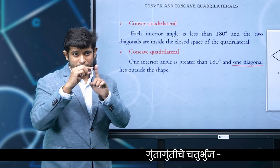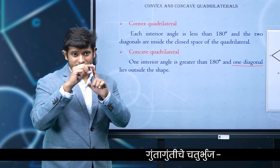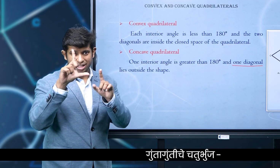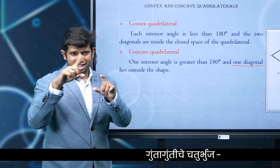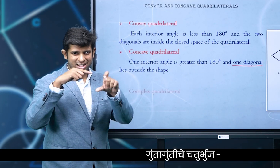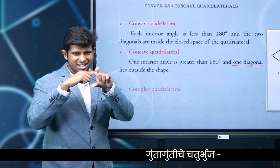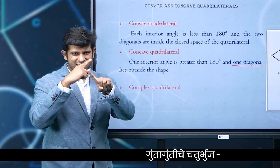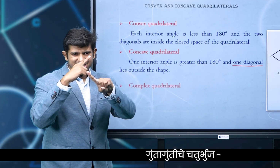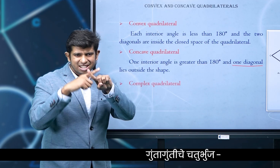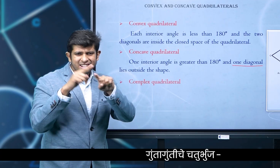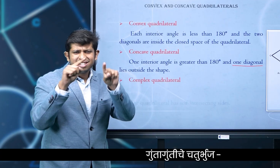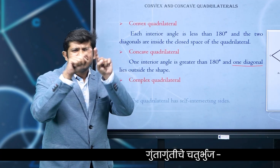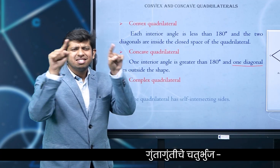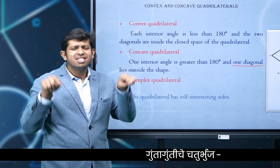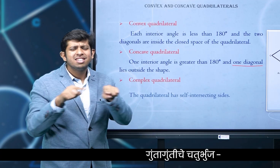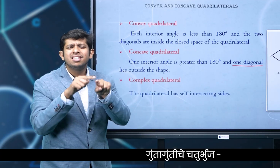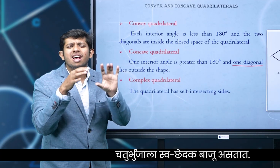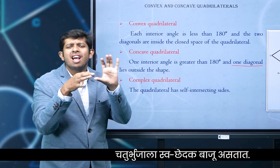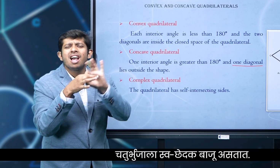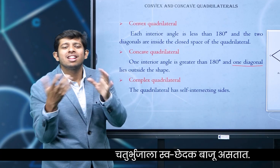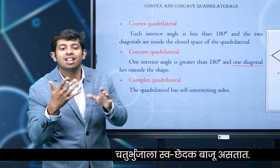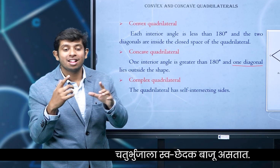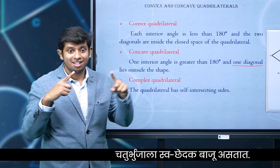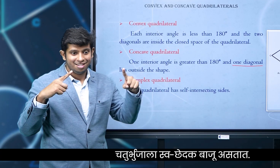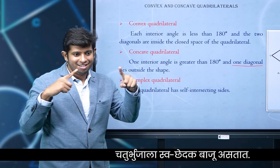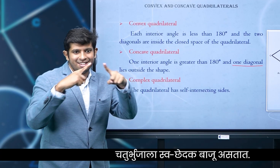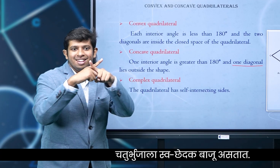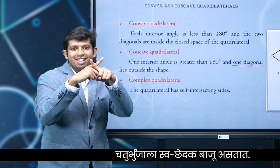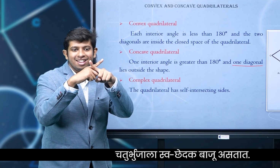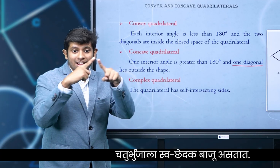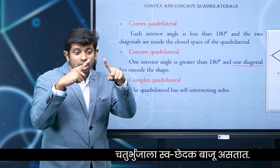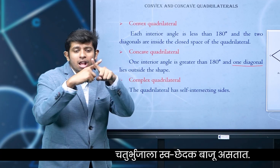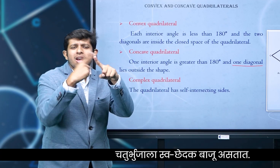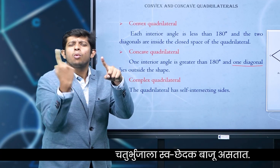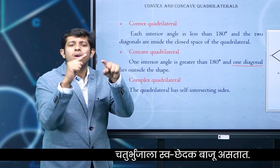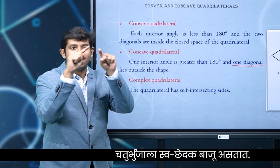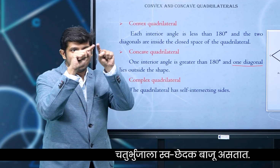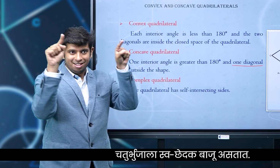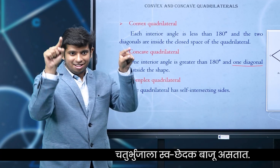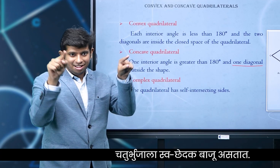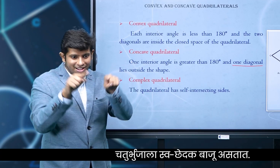गुंतागुंतीचे चतुर्भुज चतुर्भुजाला स्वच्छेदक बाजू असतात.